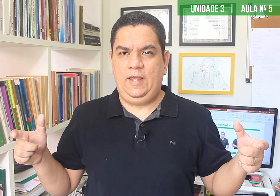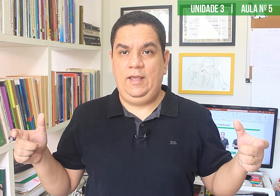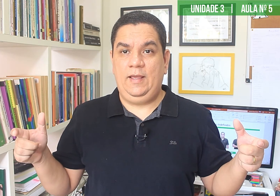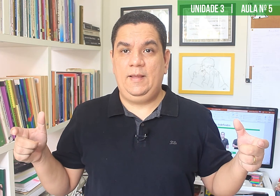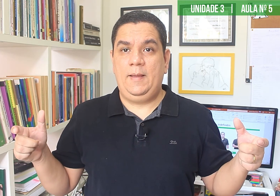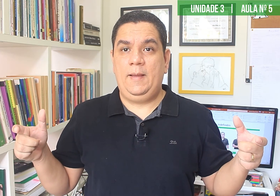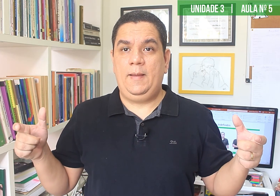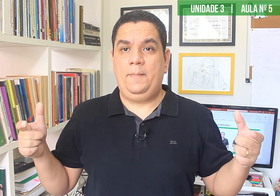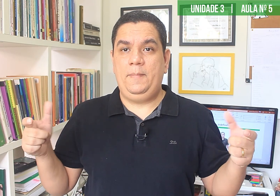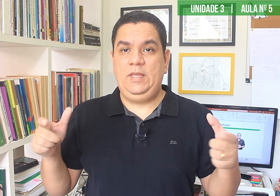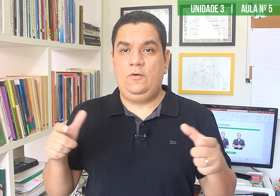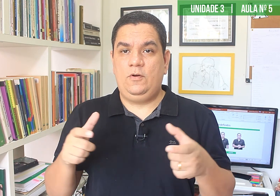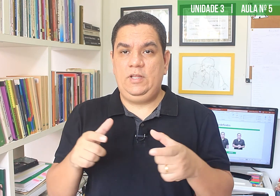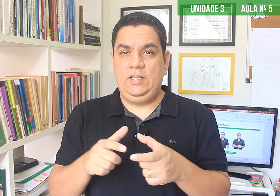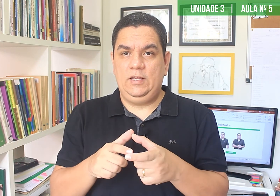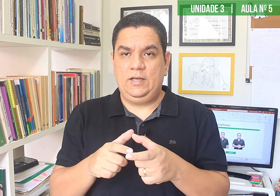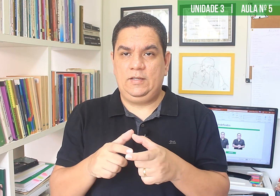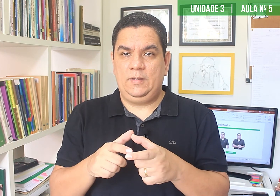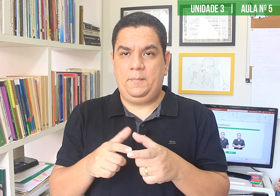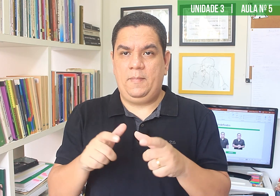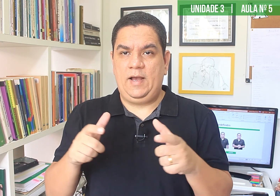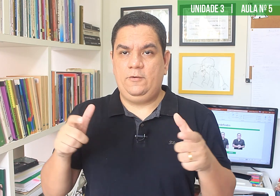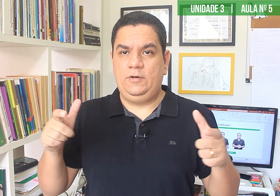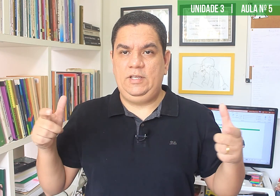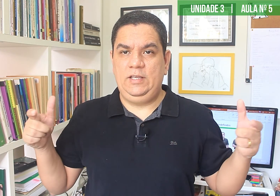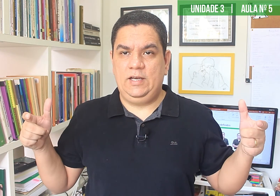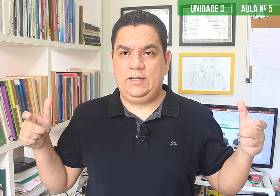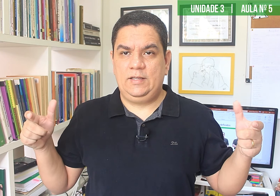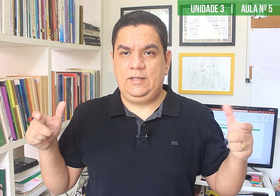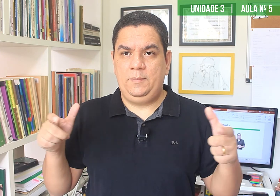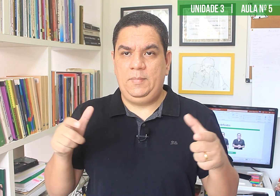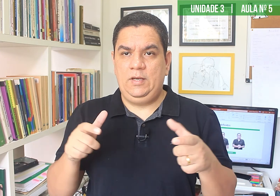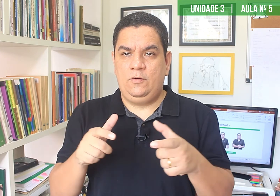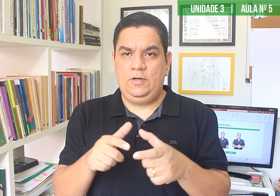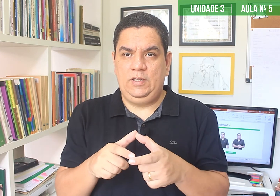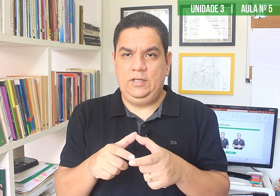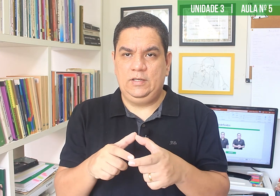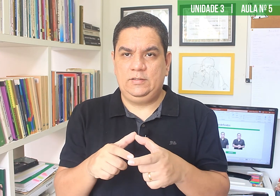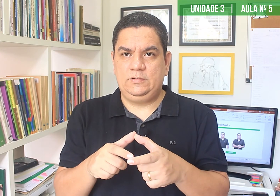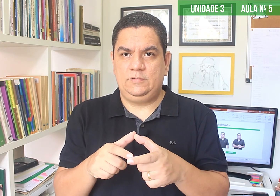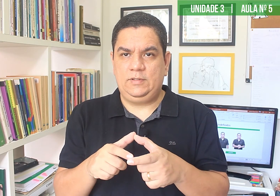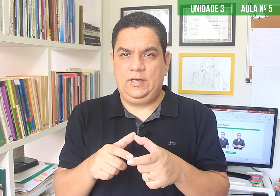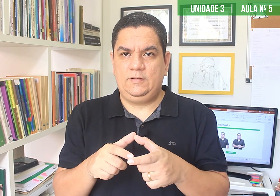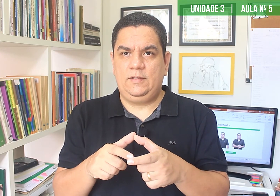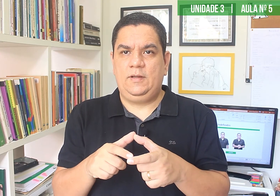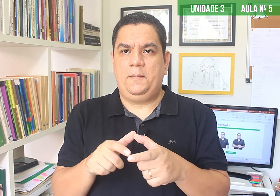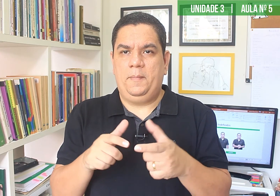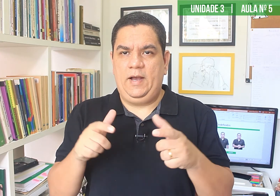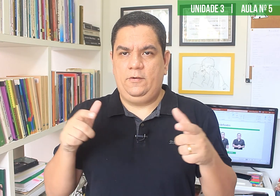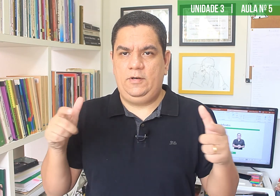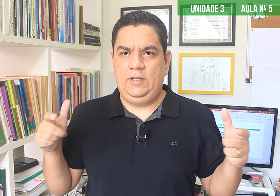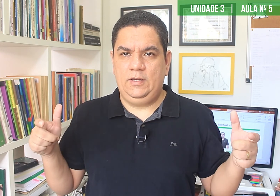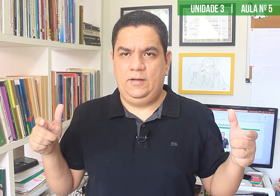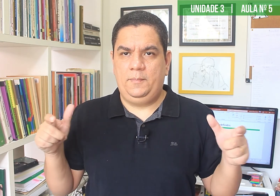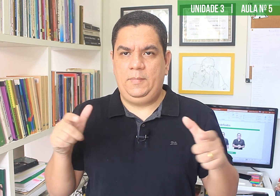e minoria. Maioria, minoria. Tá? Maioria,